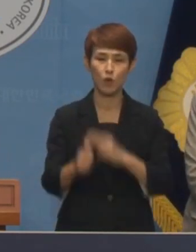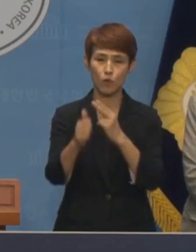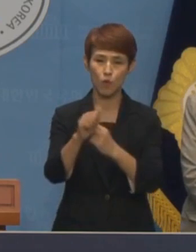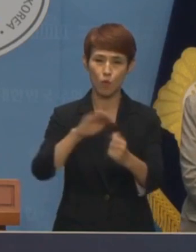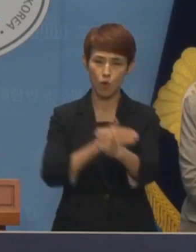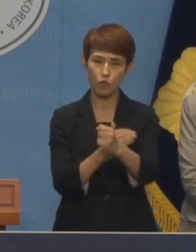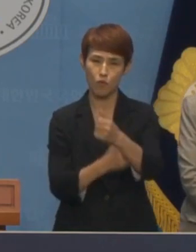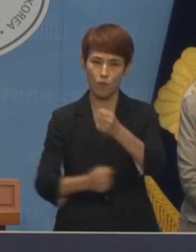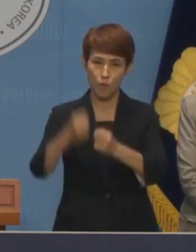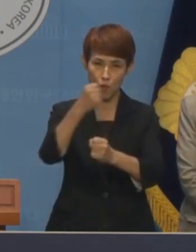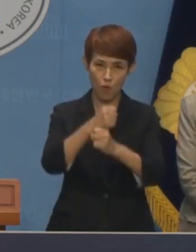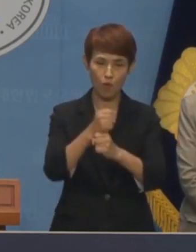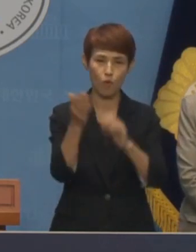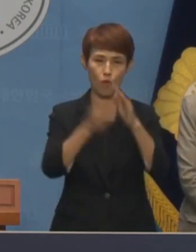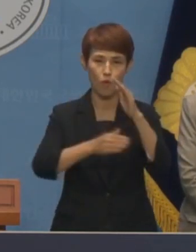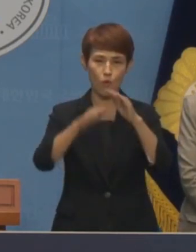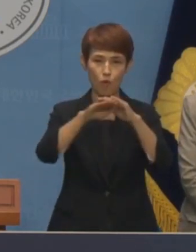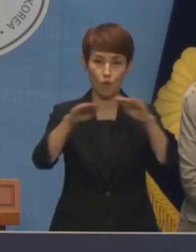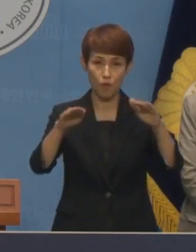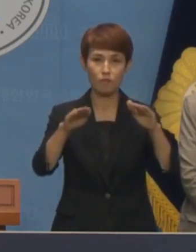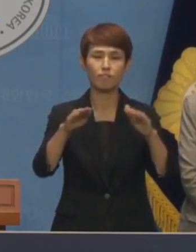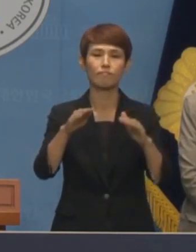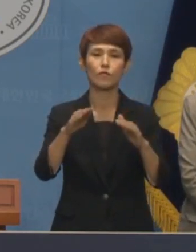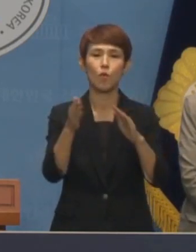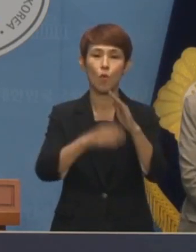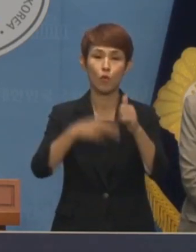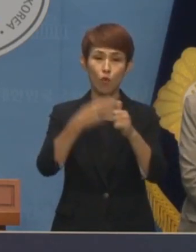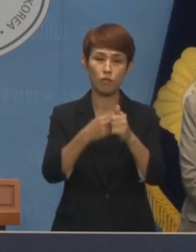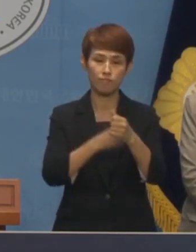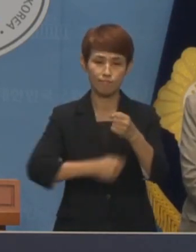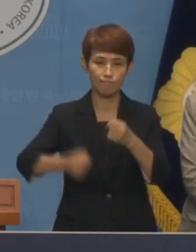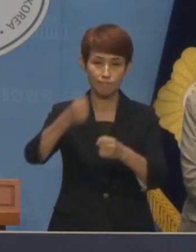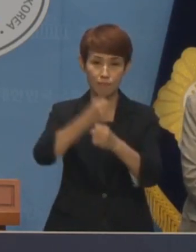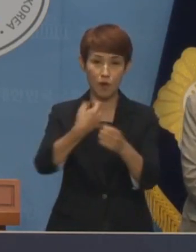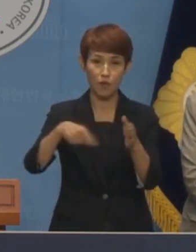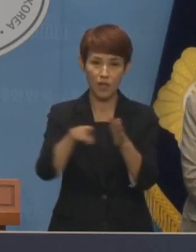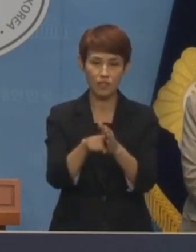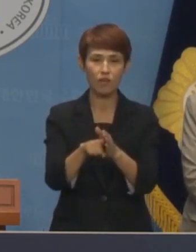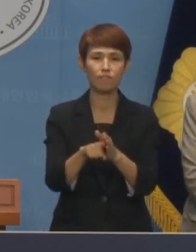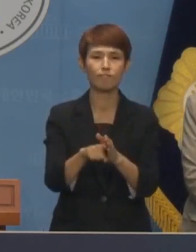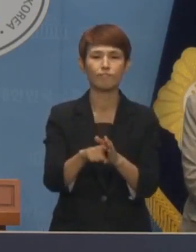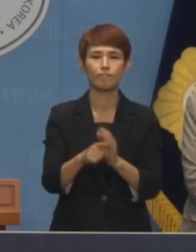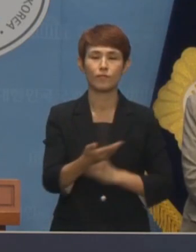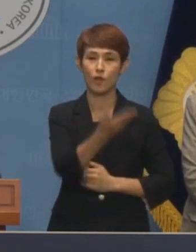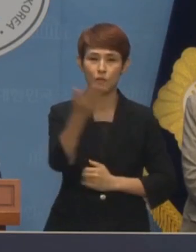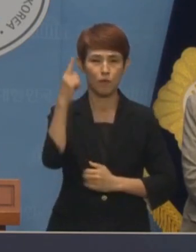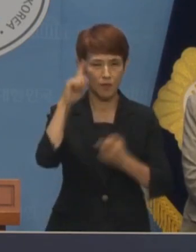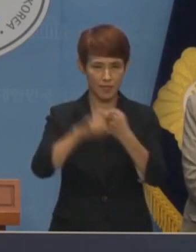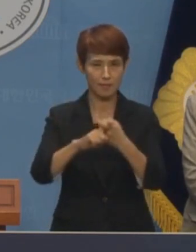공교육 정상화를 위한 서희초 특별법 추진에 언론인 여러분들의 많은 관심과 보도를